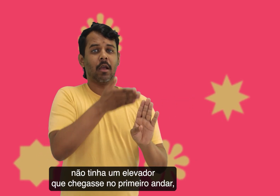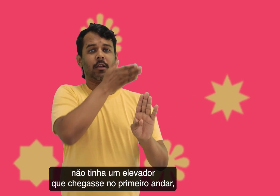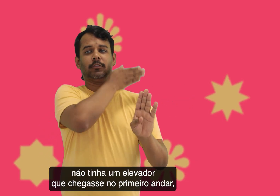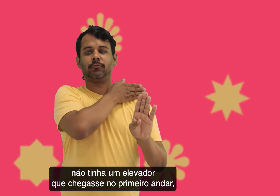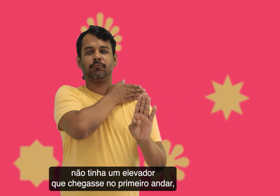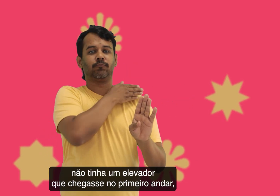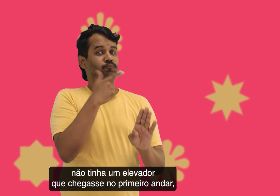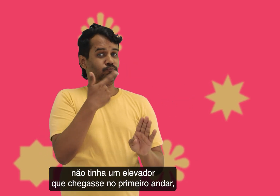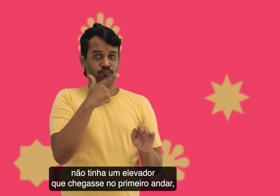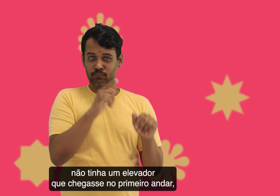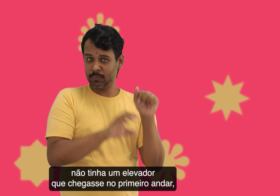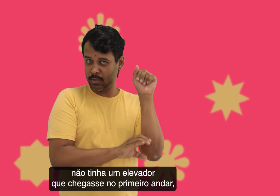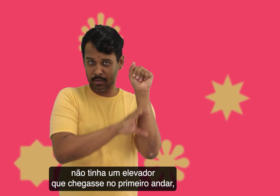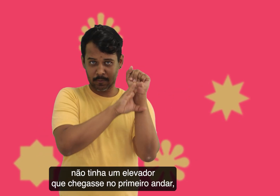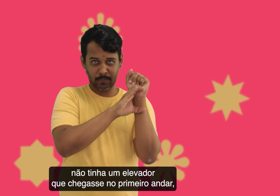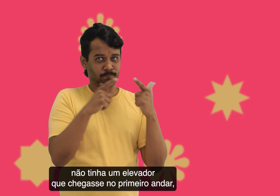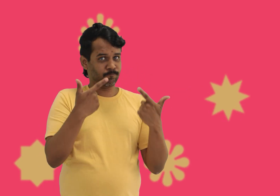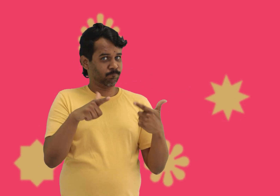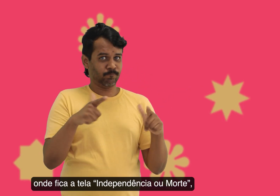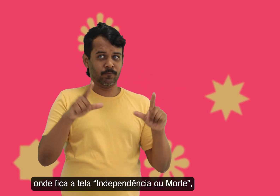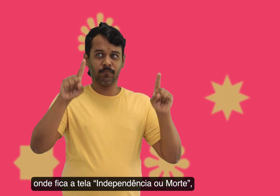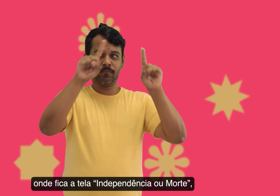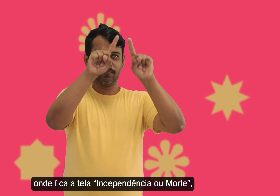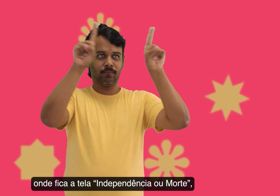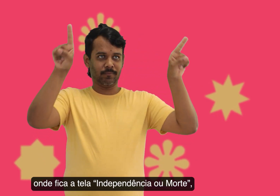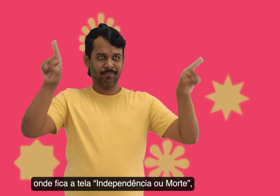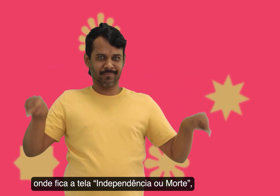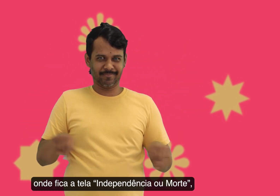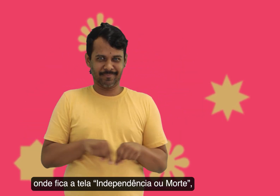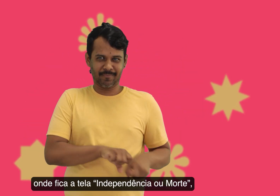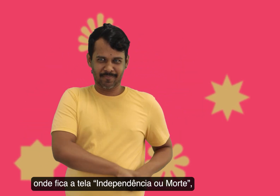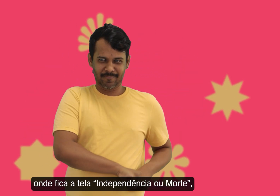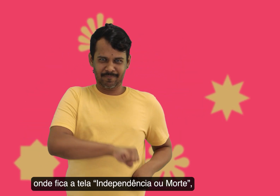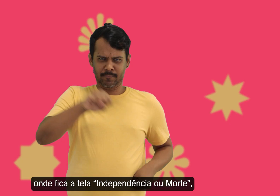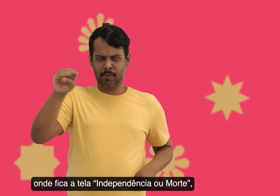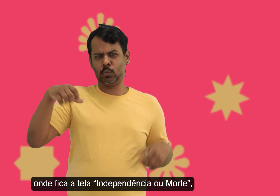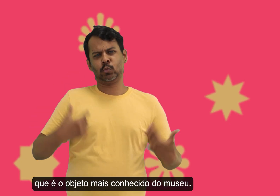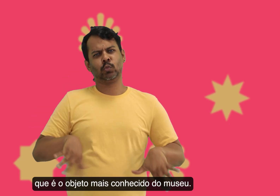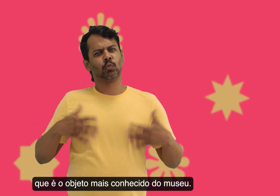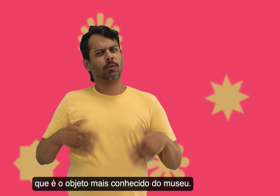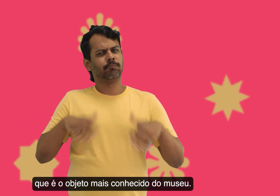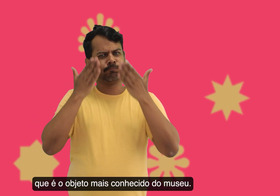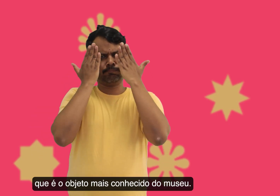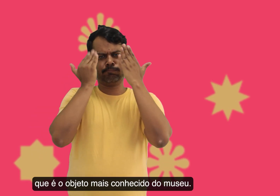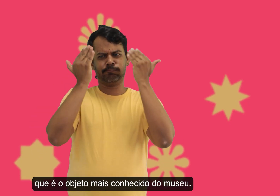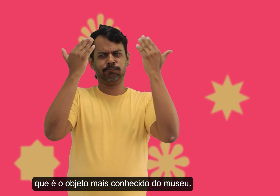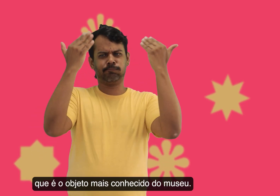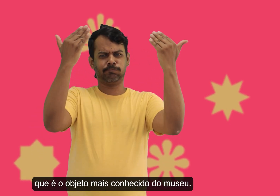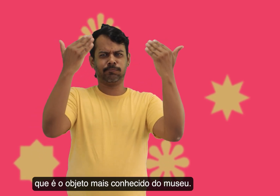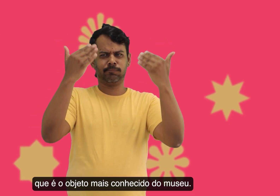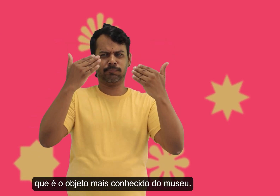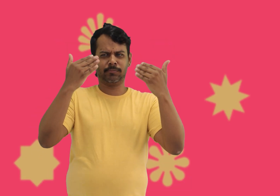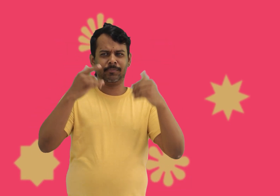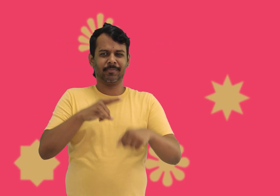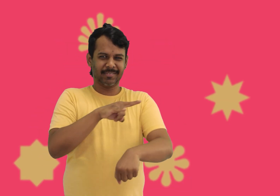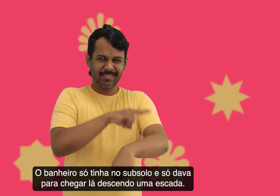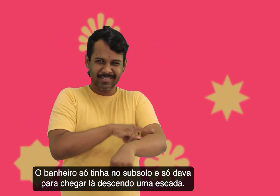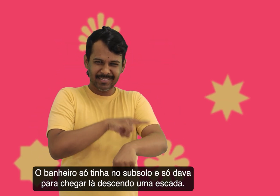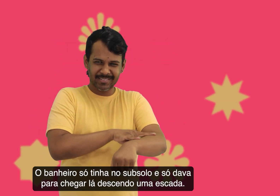tinha um elevador que chegasse no primeiro andar, onde fica a tela Independência ou Morte, que é o objeto mais conhecido do museu. O